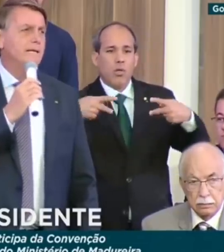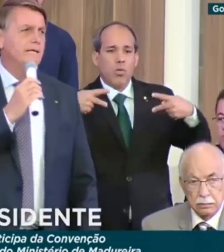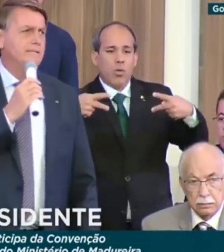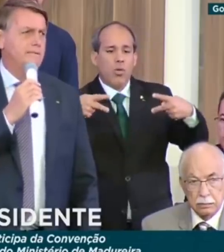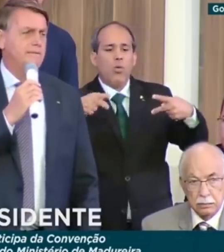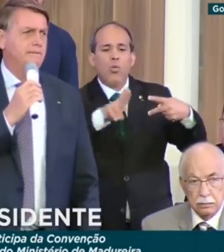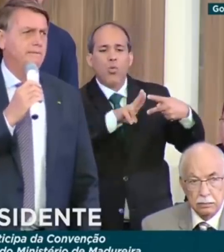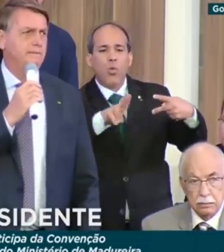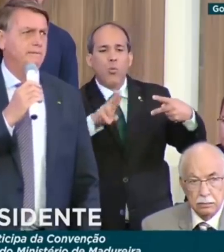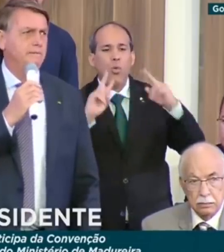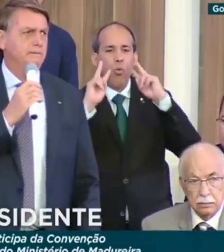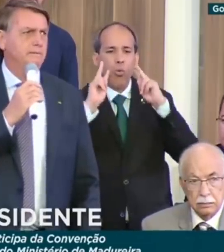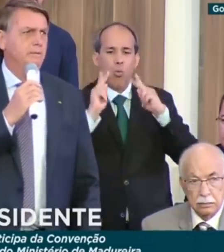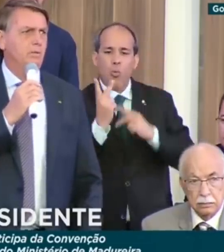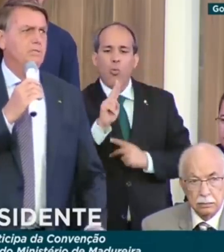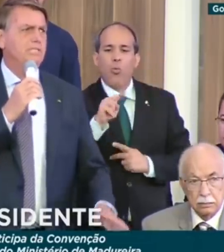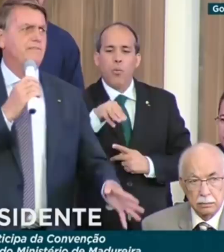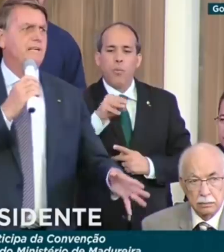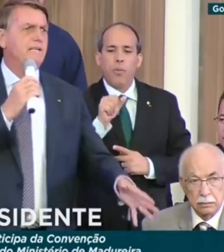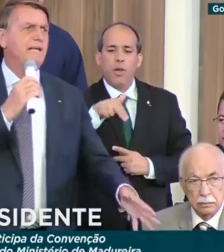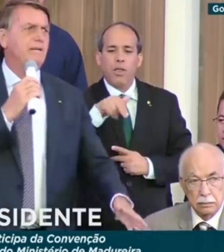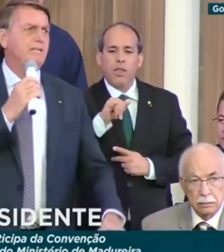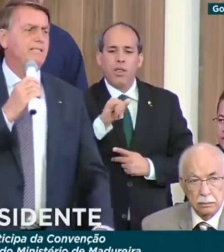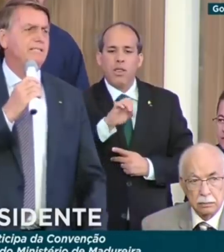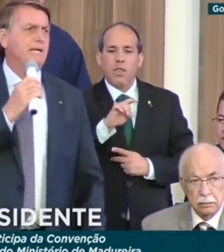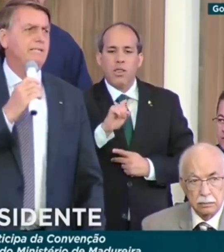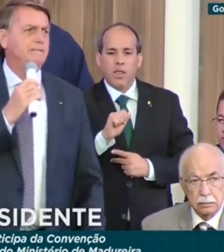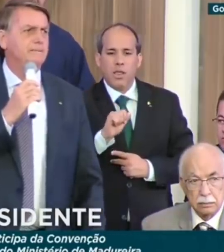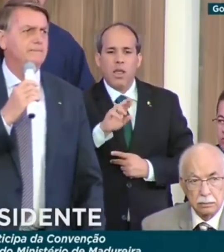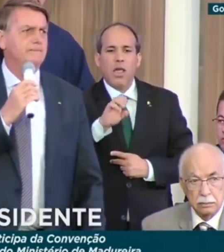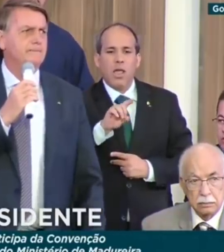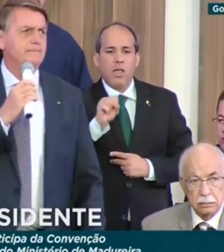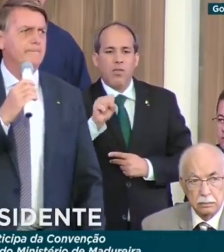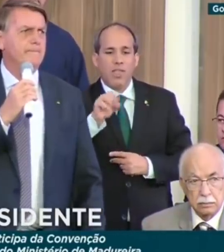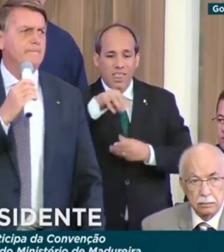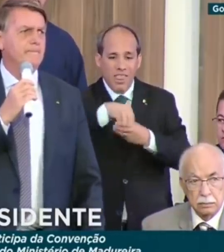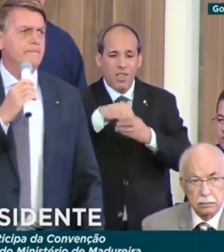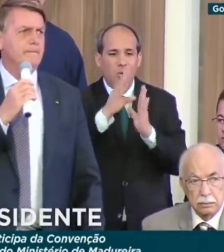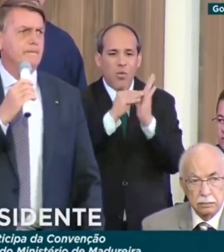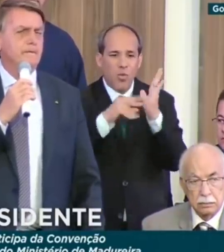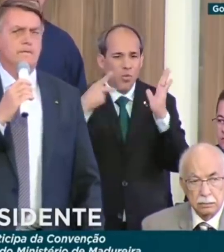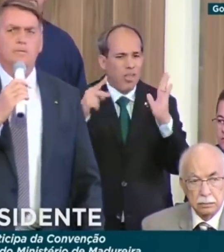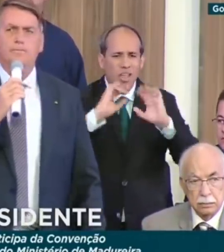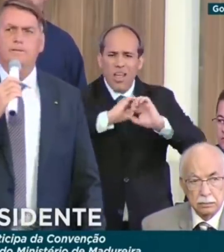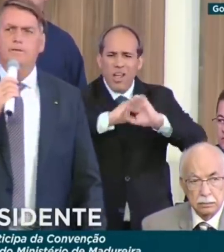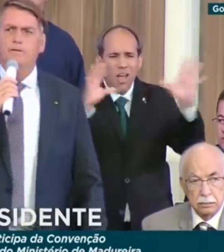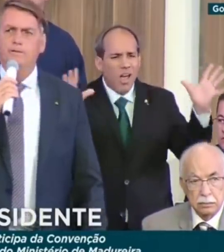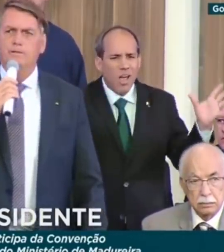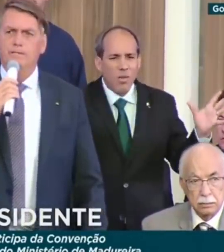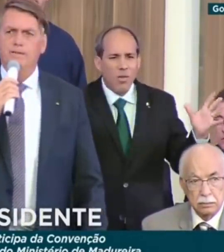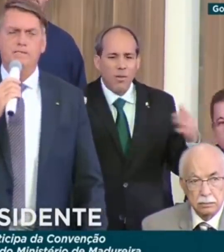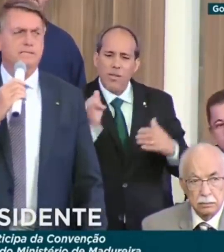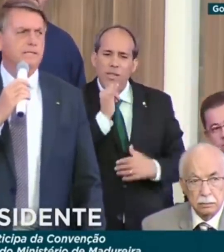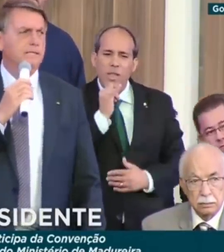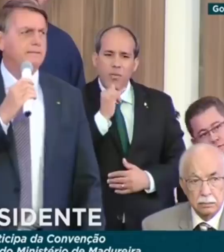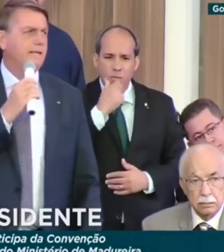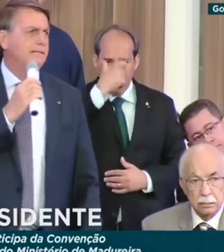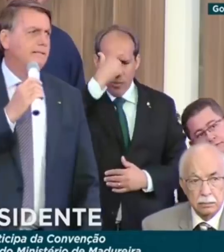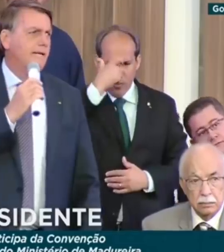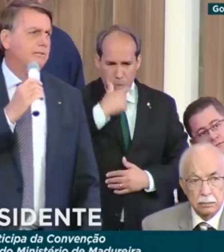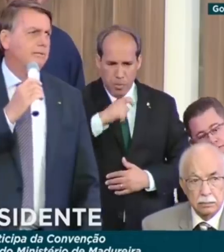Humaniza Redes, onde estava claro nesse site que o pedófilo deve